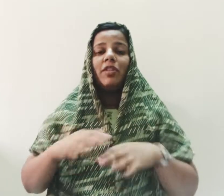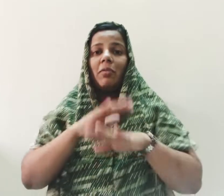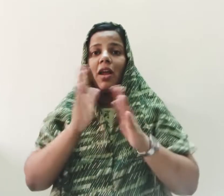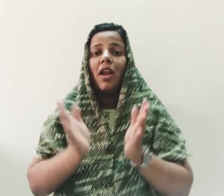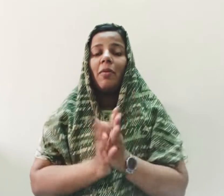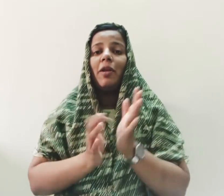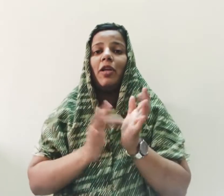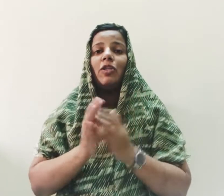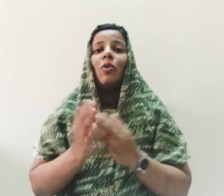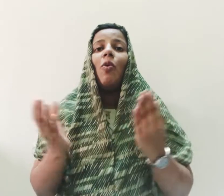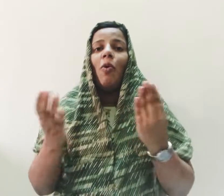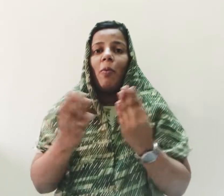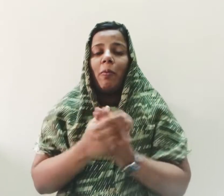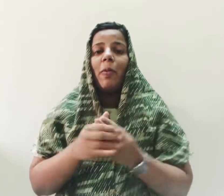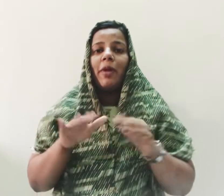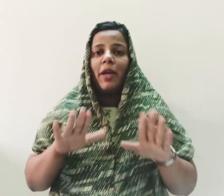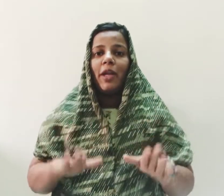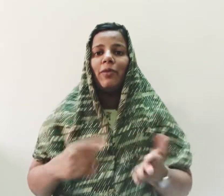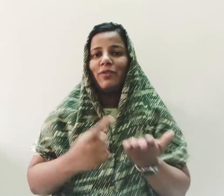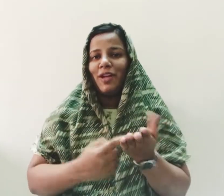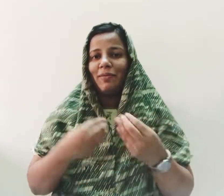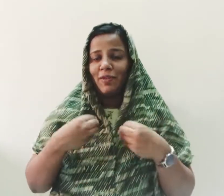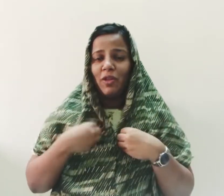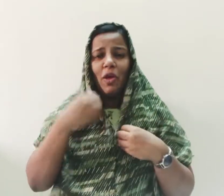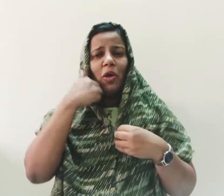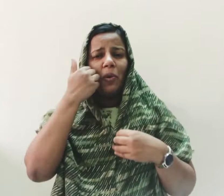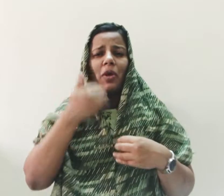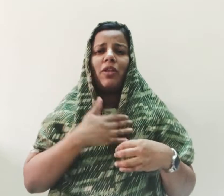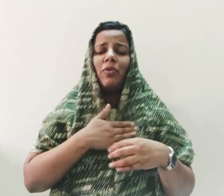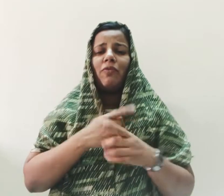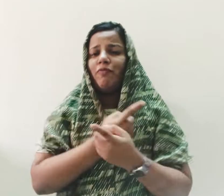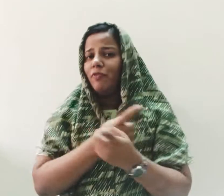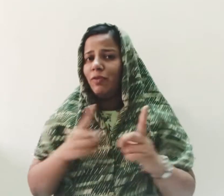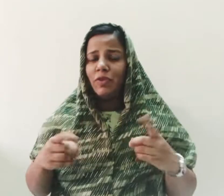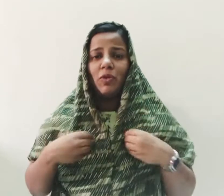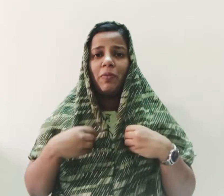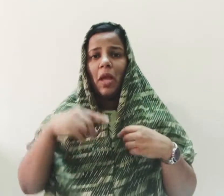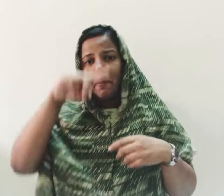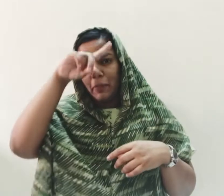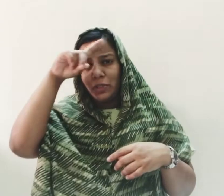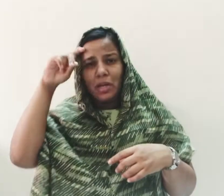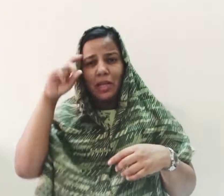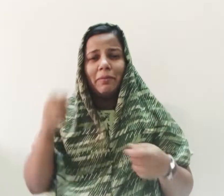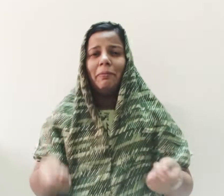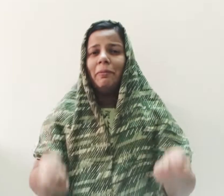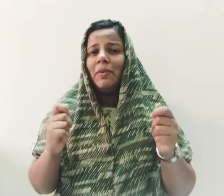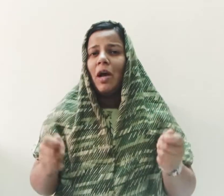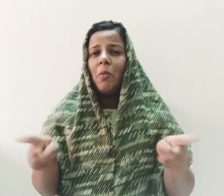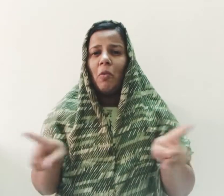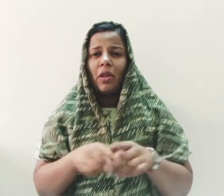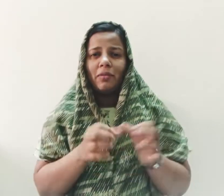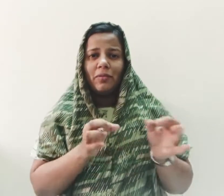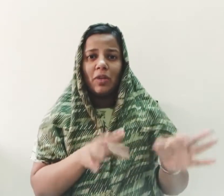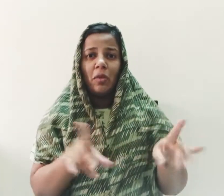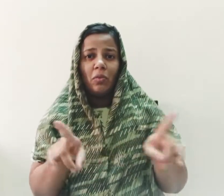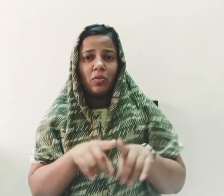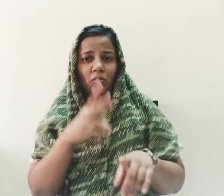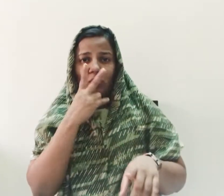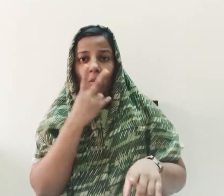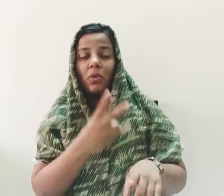ആവശ്യങ്ങളിലെല്ലാം കർത്താവ് കൂട്ടായിട്ടിരുന്നു. രോഗദുഃഖങ്ങളിൽ നിന്ന് നമ്മളെ വിടുവിച്ചു. ശത്രു അമേൻ നമ്മളെ പാറ്റിക്കളയുവാൻ പലവട്ടം പ്ലാൻ ചെയ്തപ്പോഴും അതിൻ്റെ